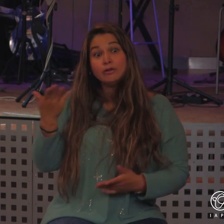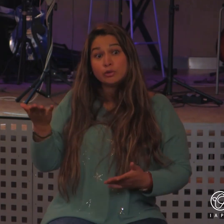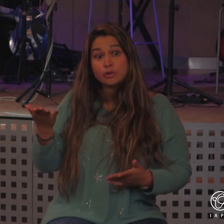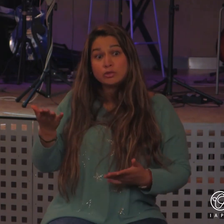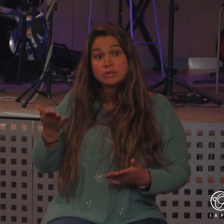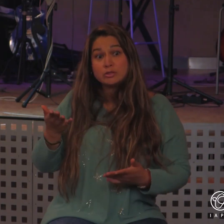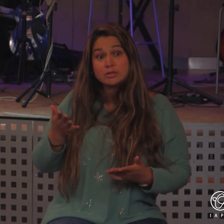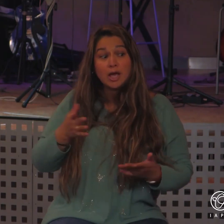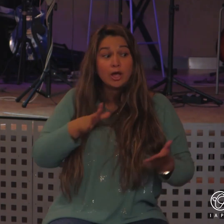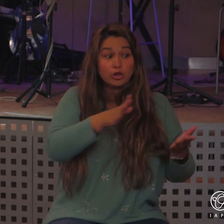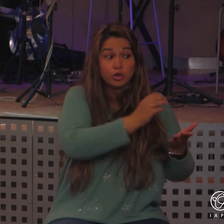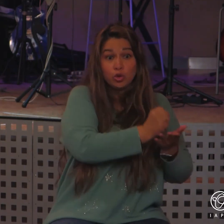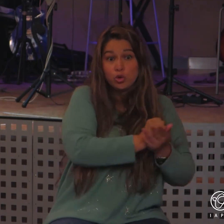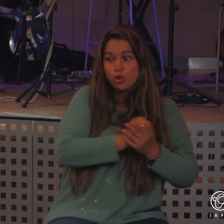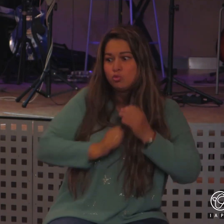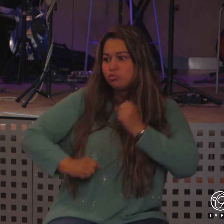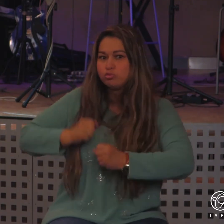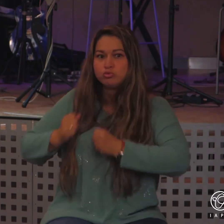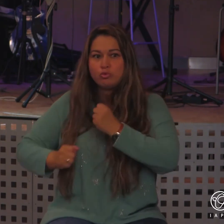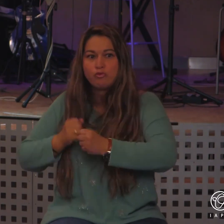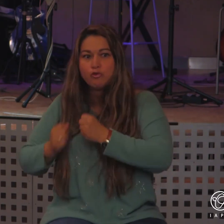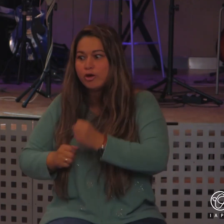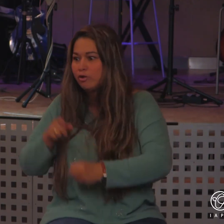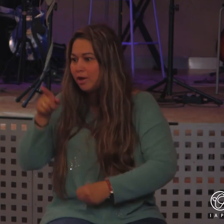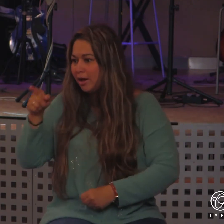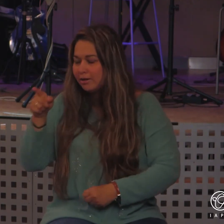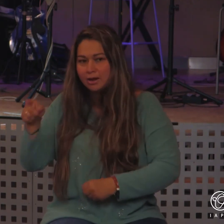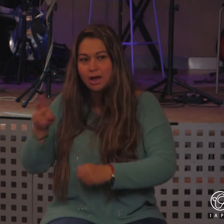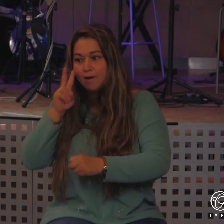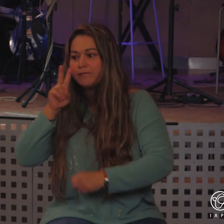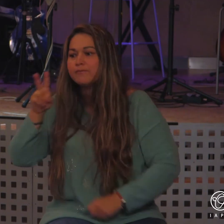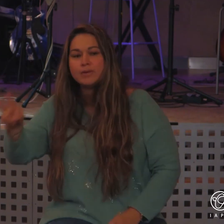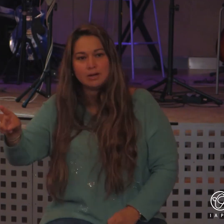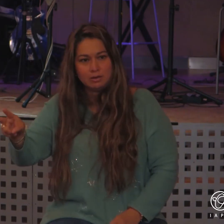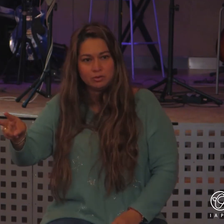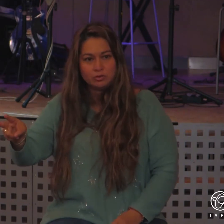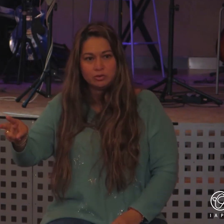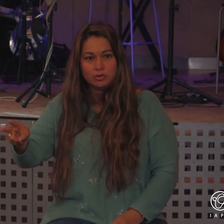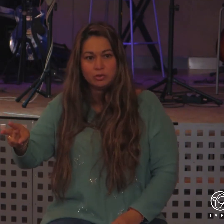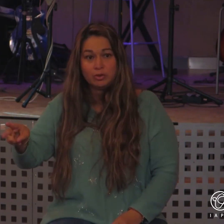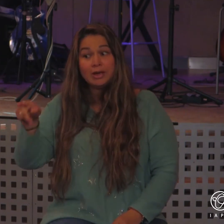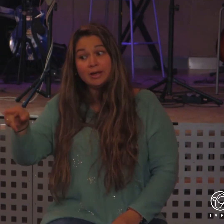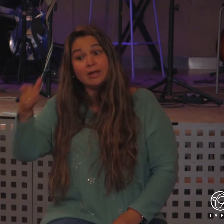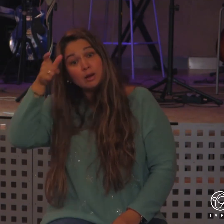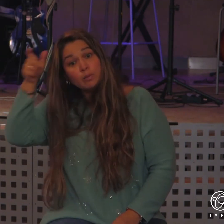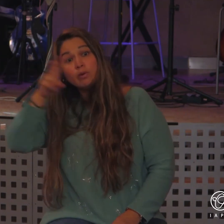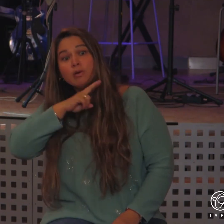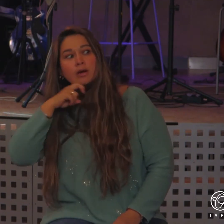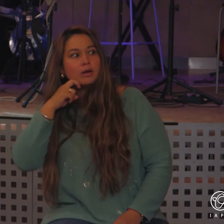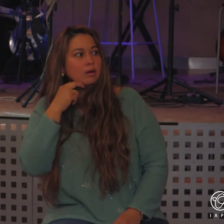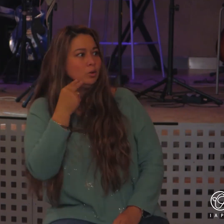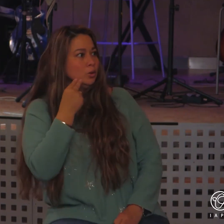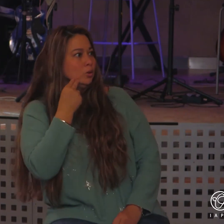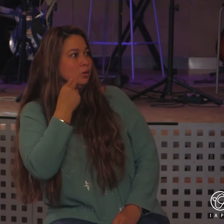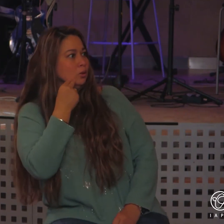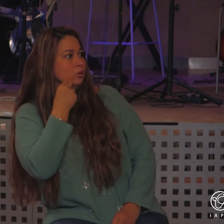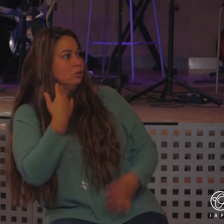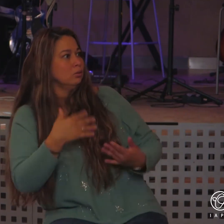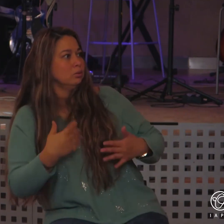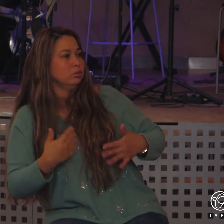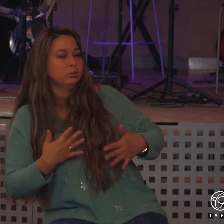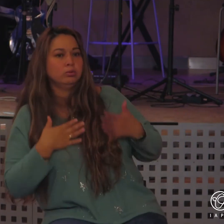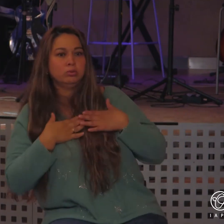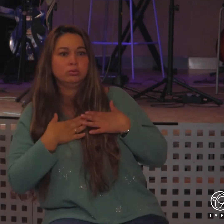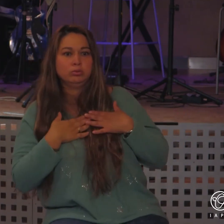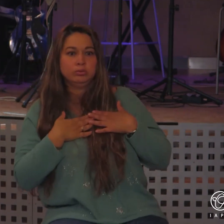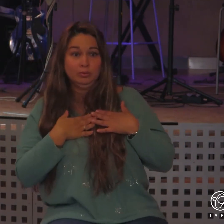los hijos de Israel tuvieron temor de los filisteos. Cada vez que